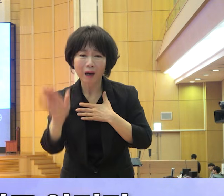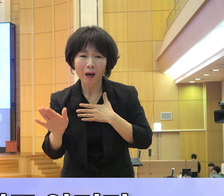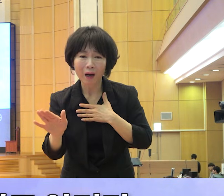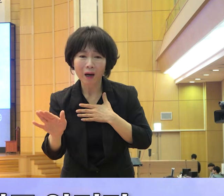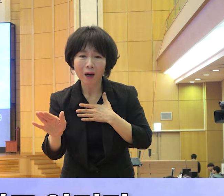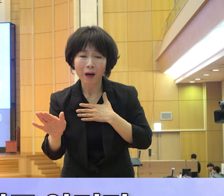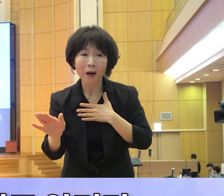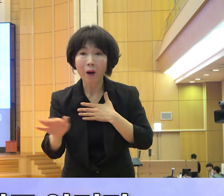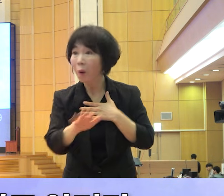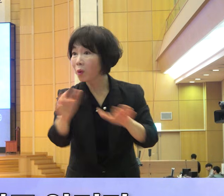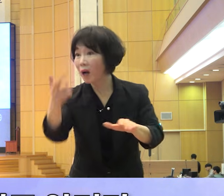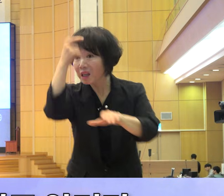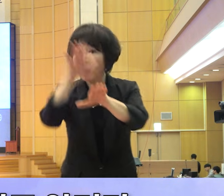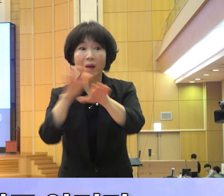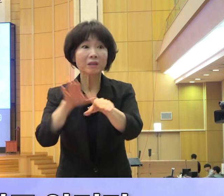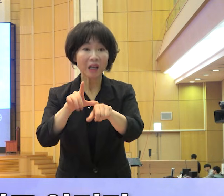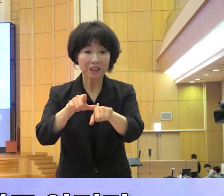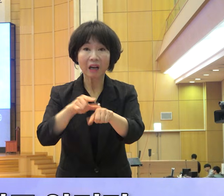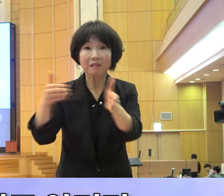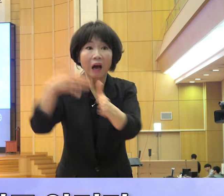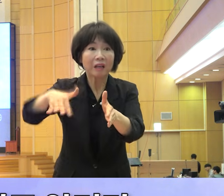예배도 축도도 안 끝났는데 나가요?